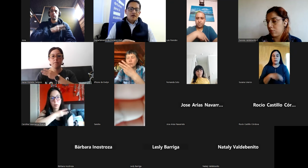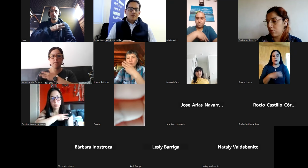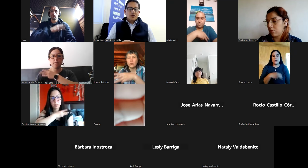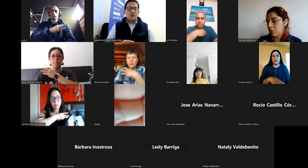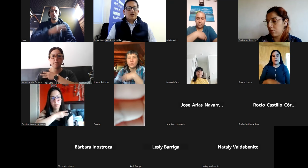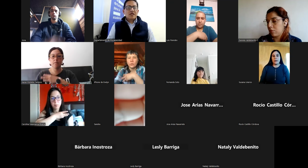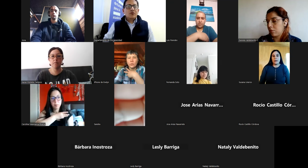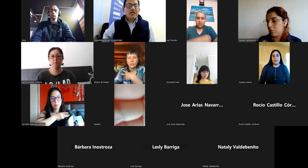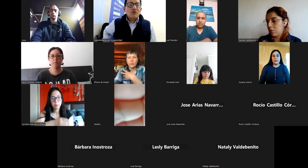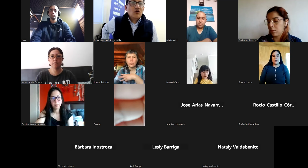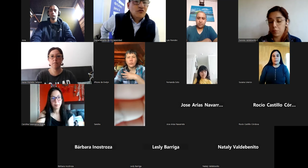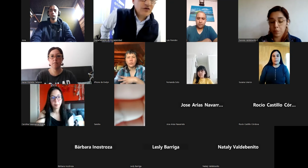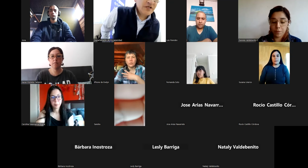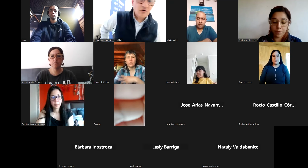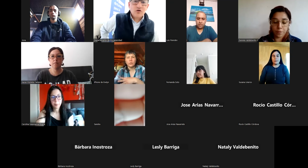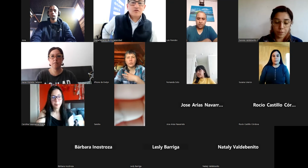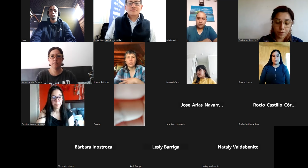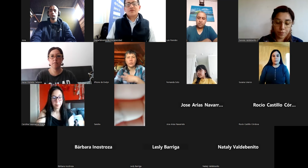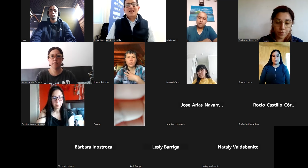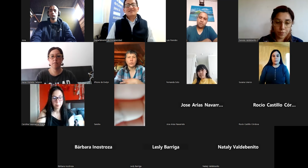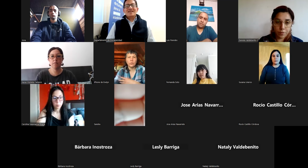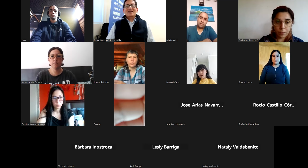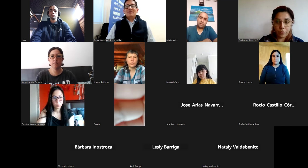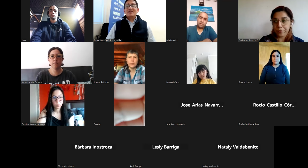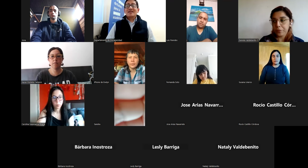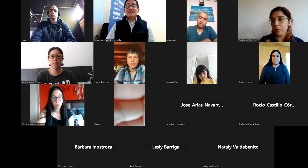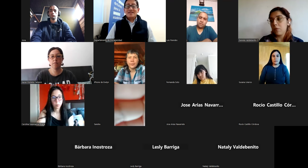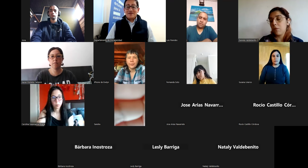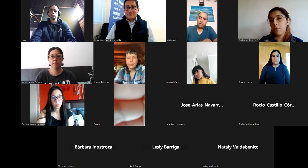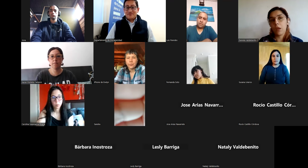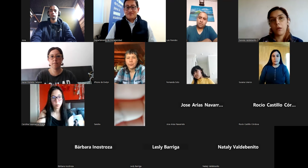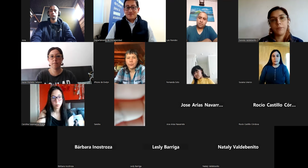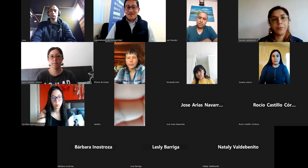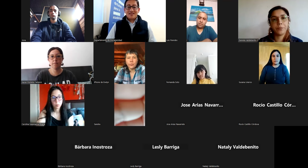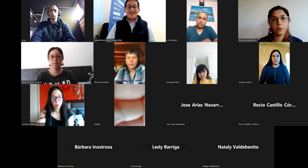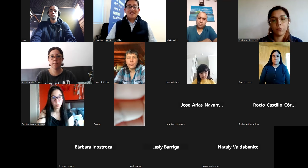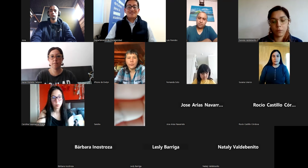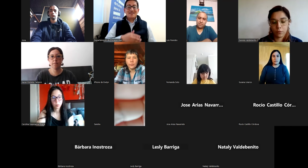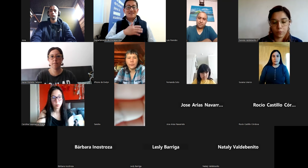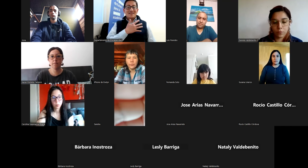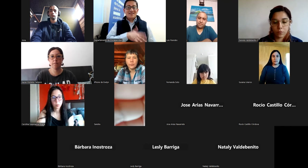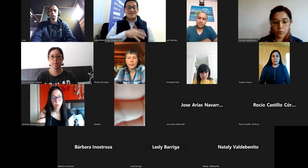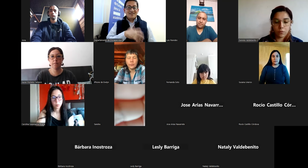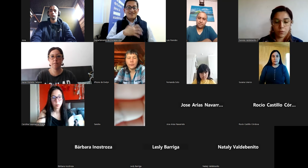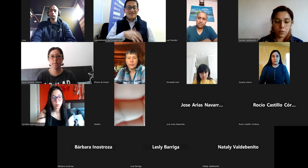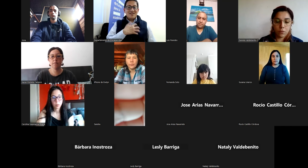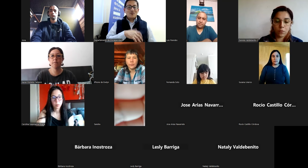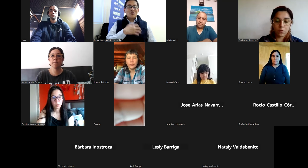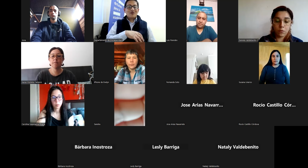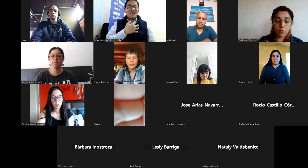¿Por qué? Porque podríamos confundirlo con la seña del país de Argentina. Argentina es como tocando